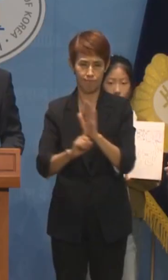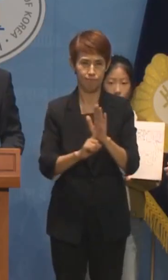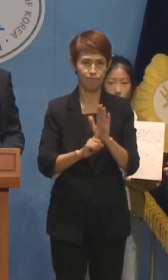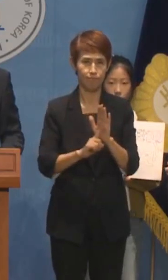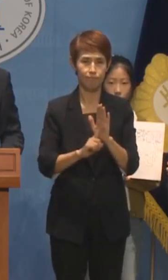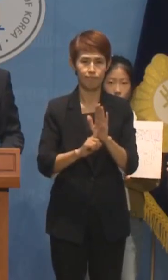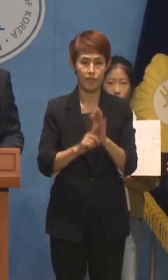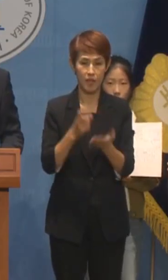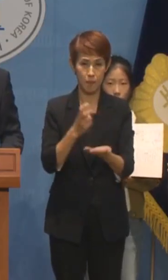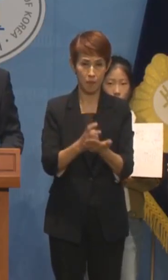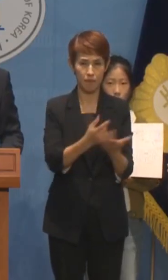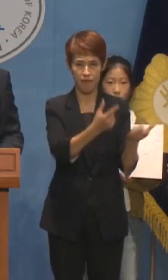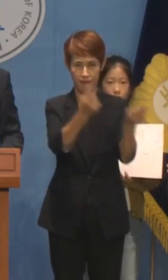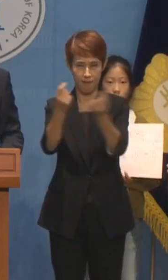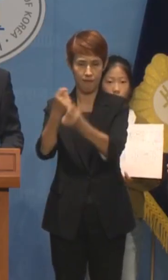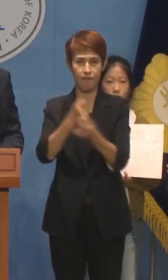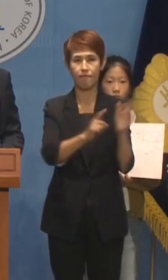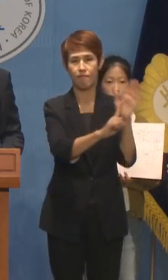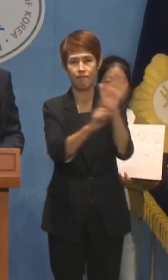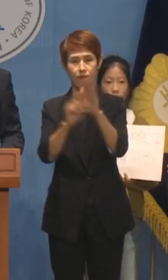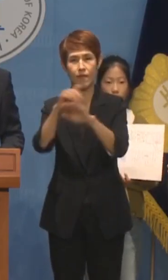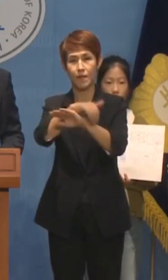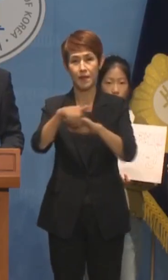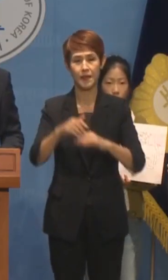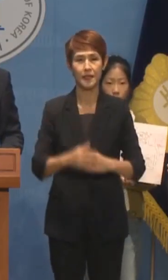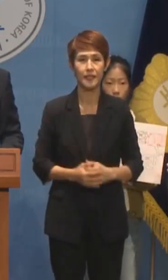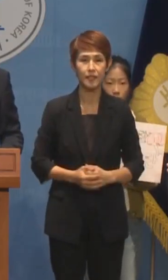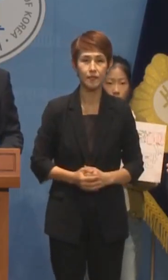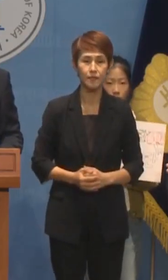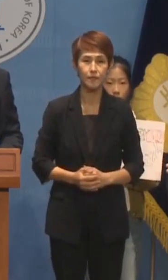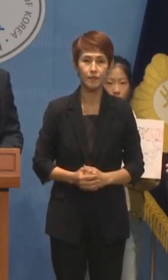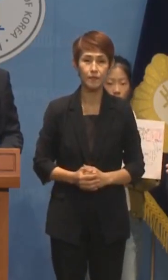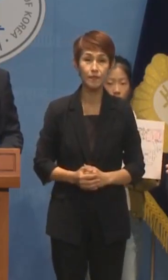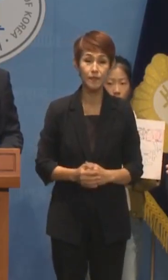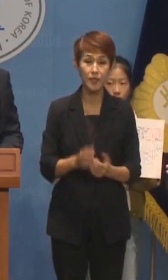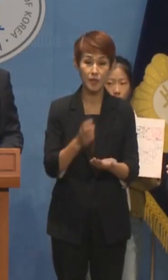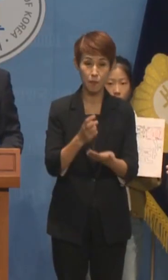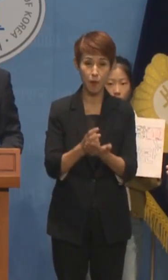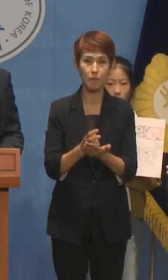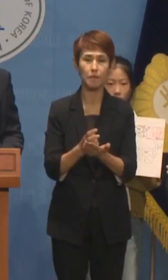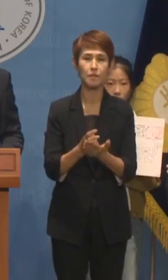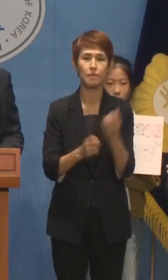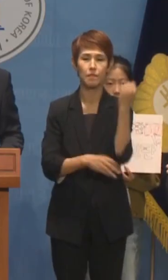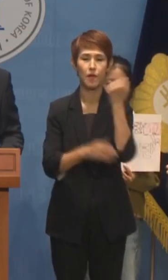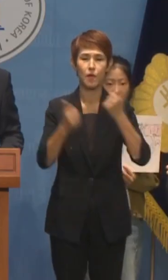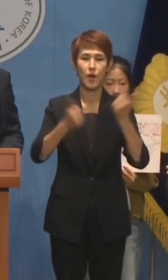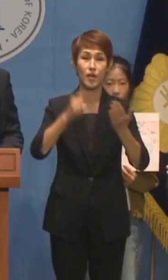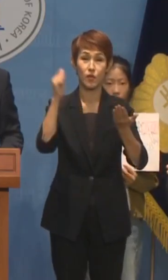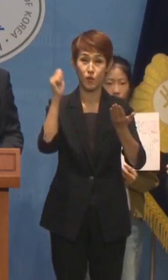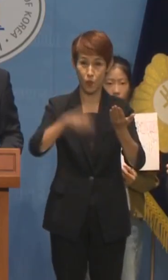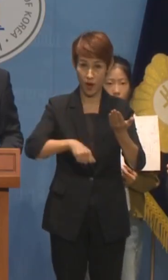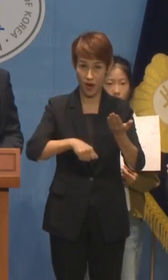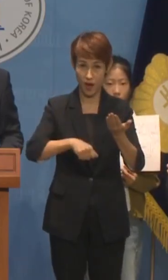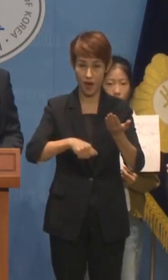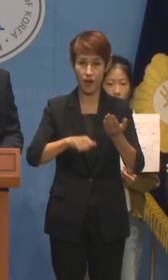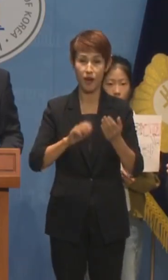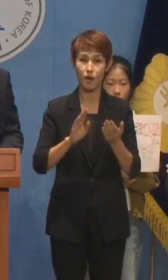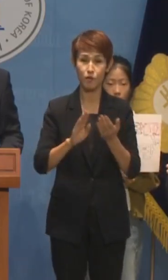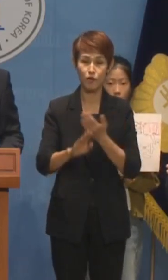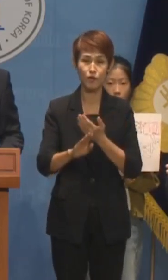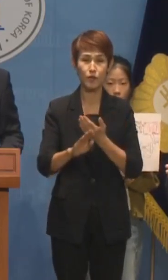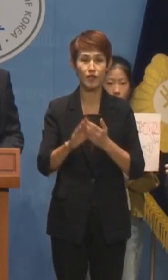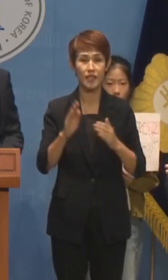이 법안이 적용되도록 개정을 하였습니다. 이 법안이 본회의를 통과해서 오늘 이 자리에 나온